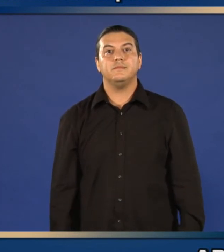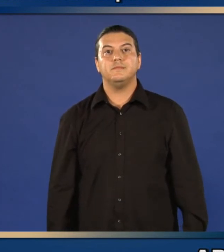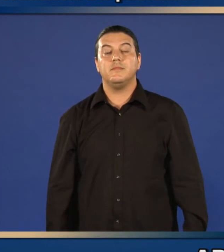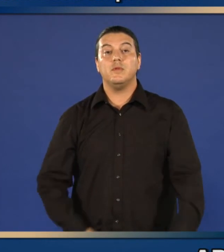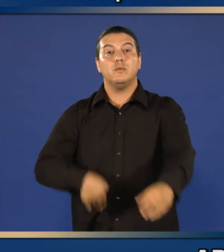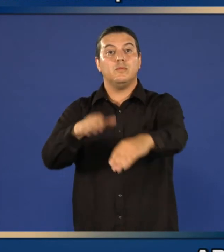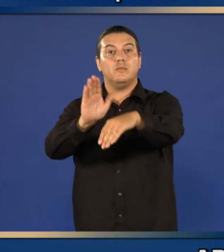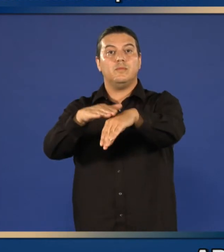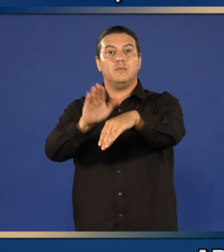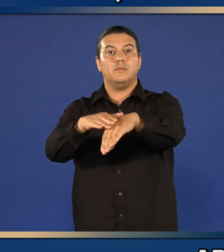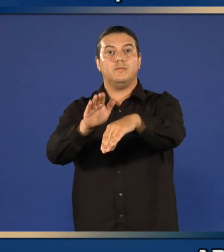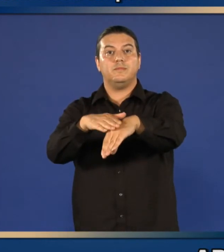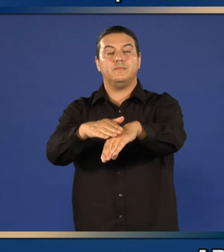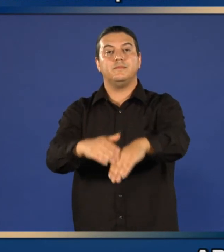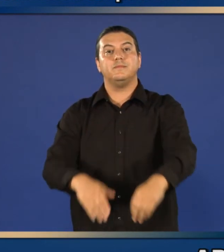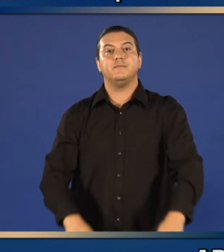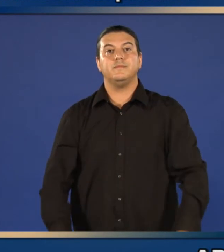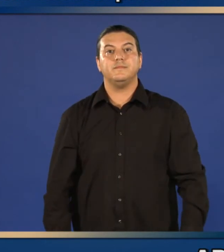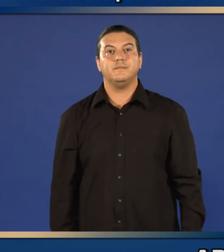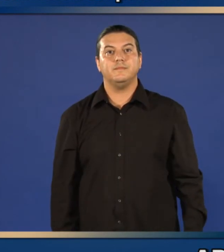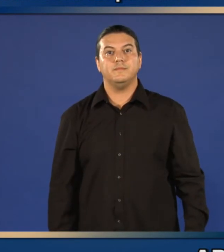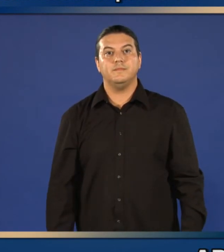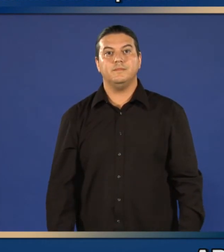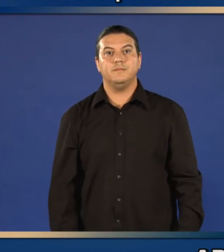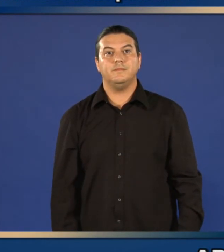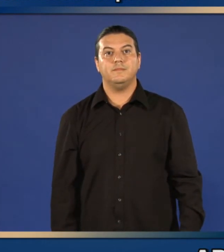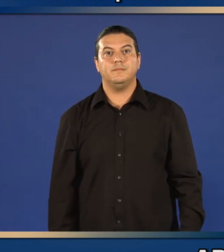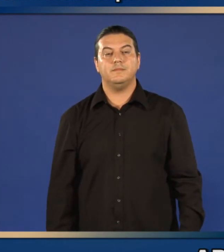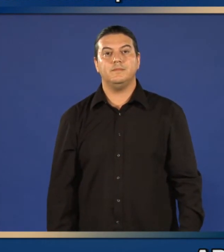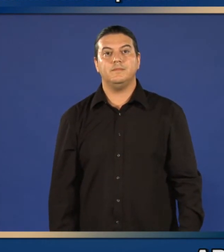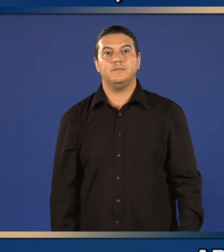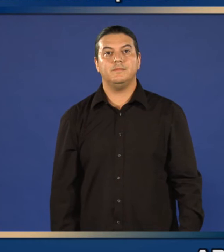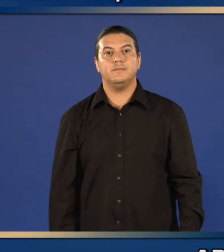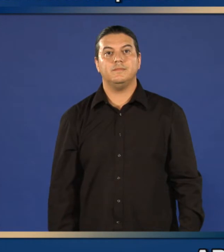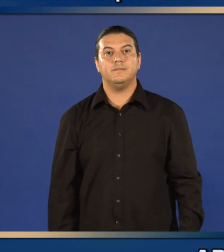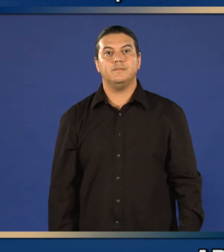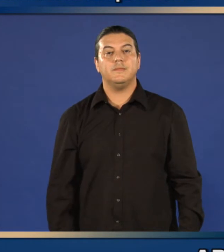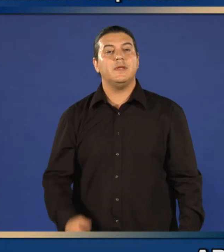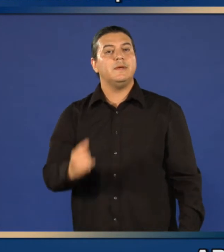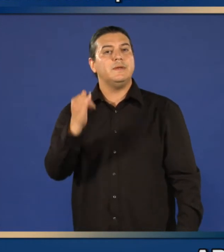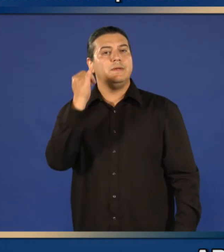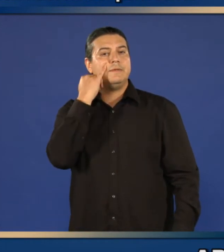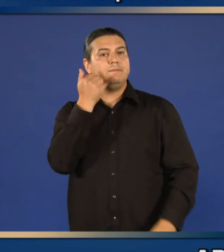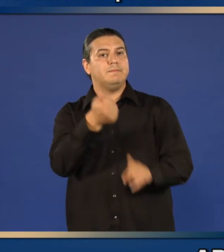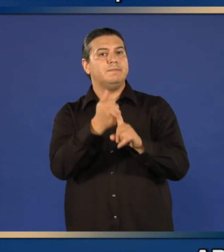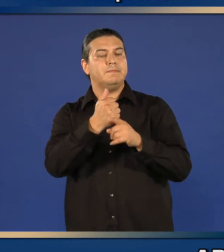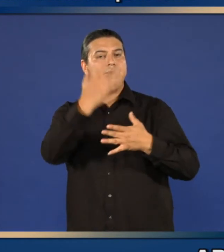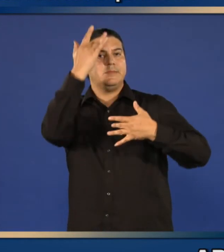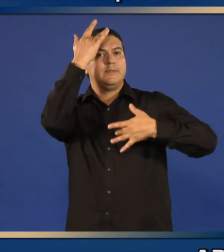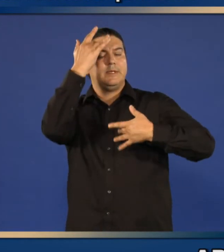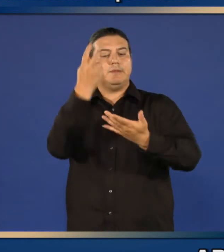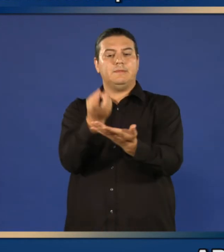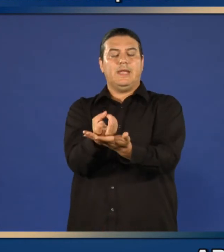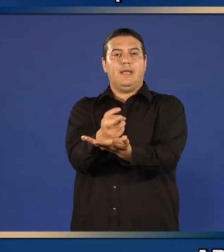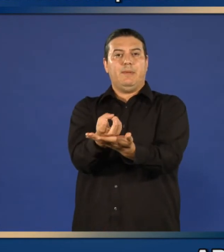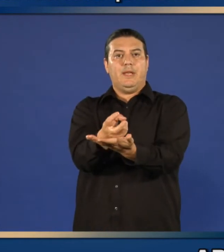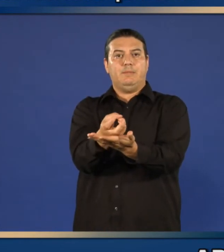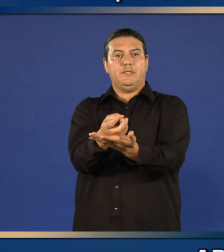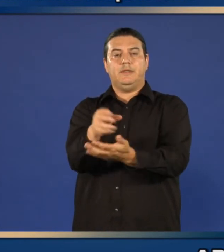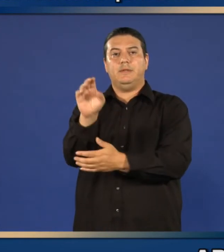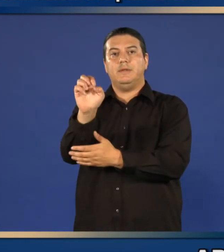y advertencias si usted tiene epilepsia o enfermedad del riñón